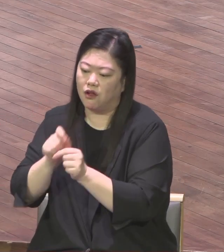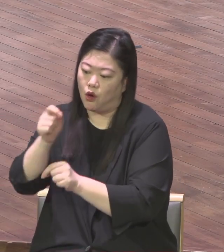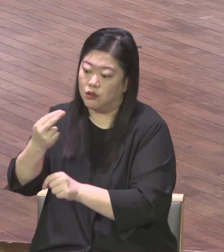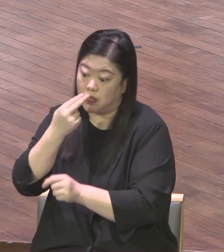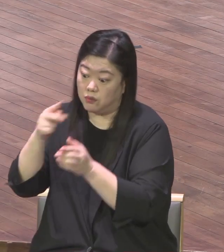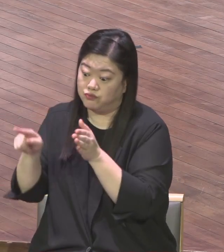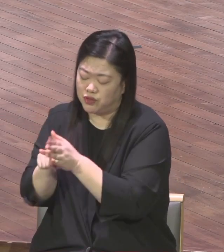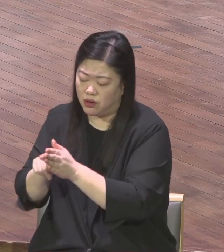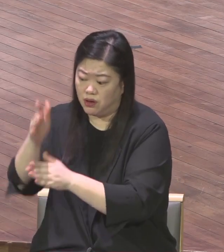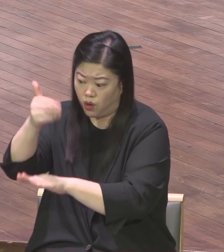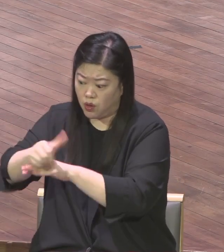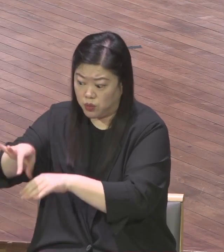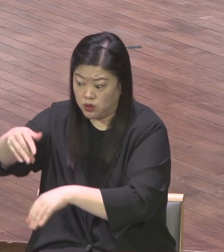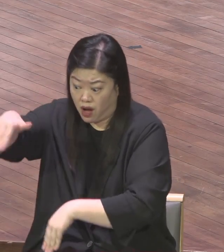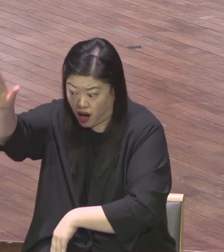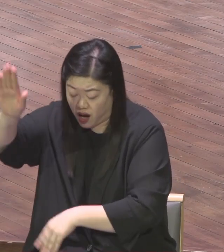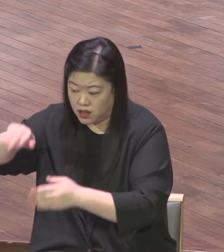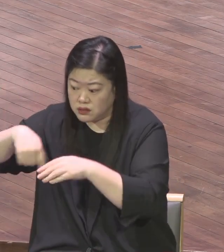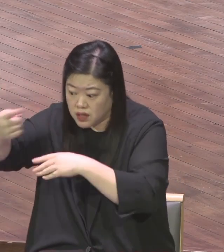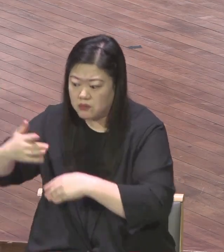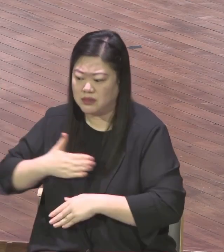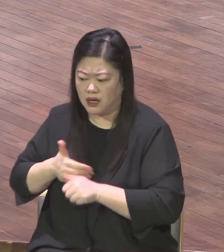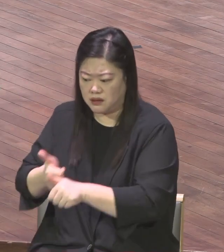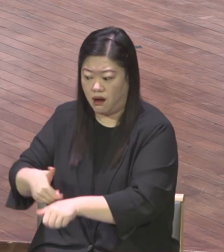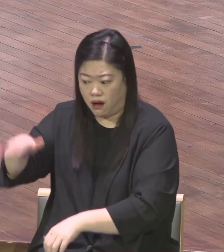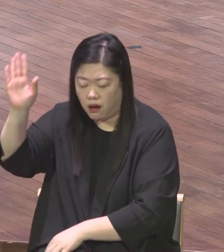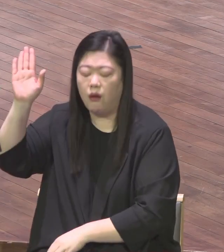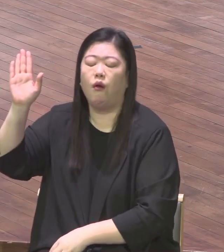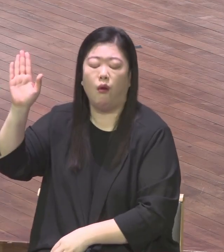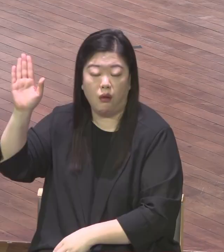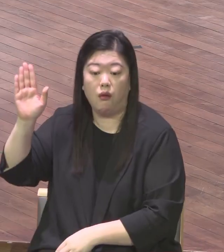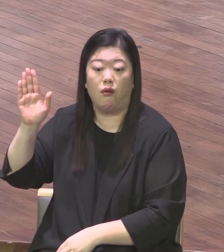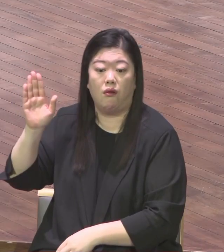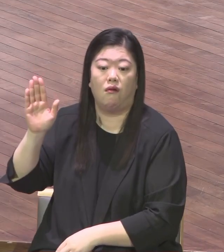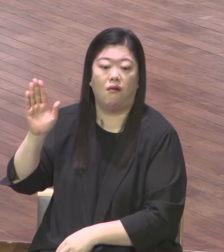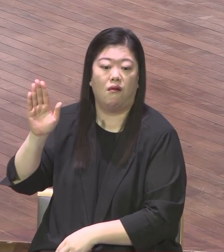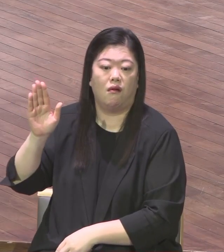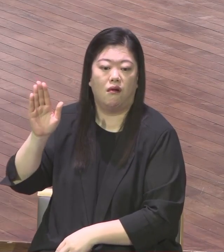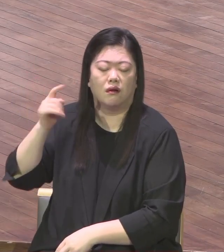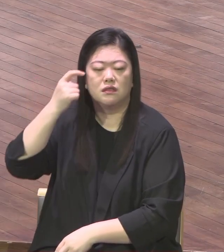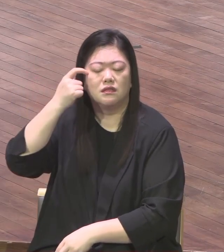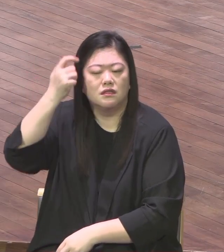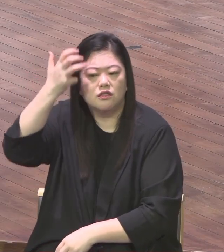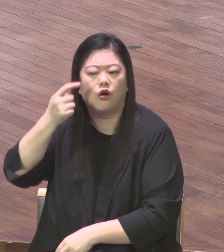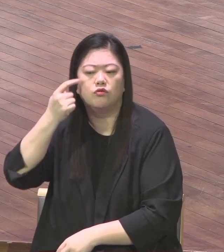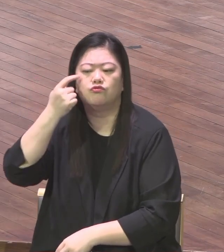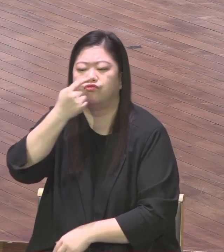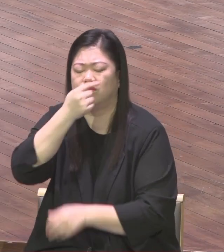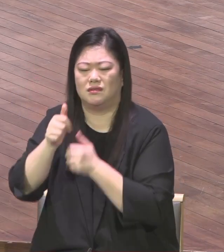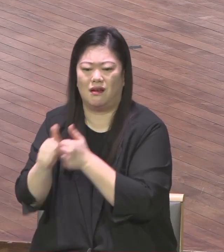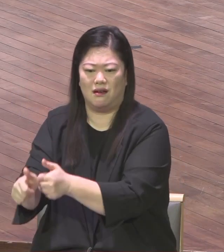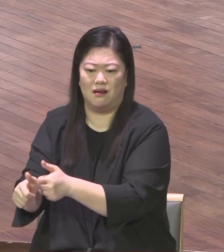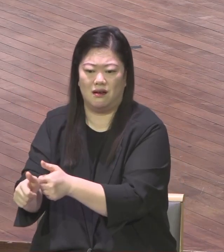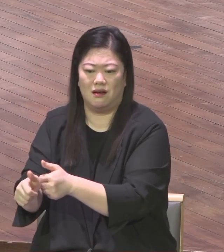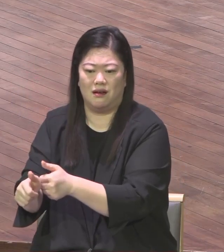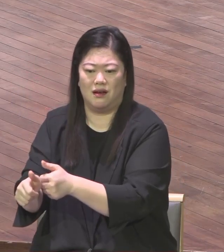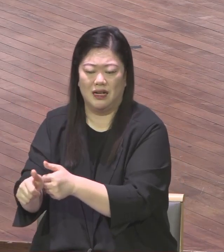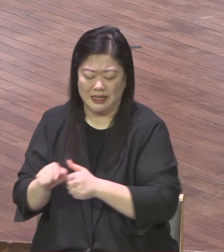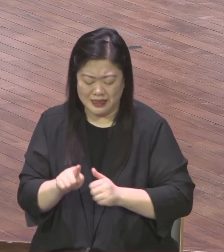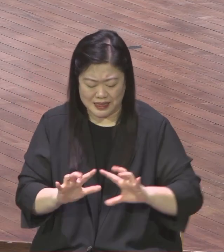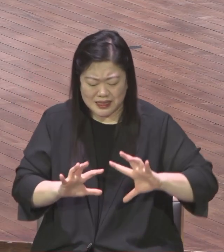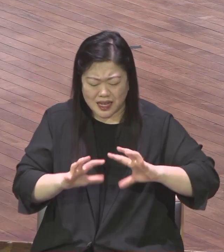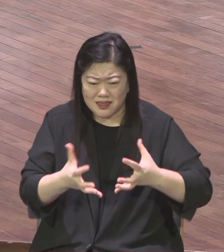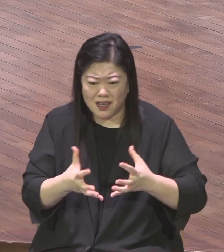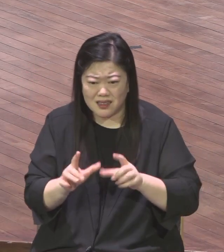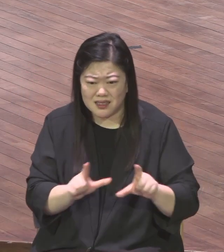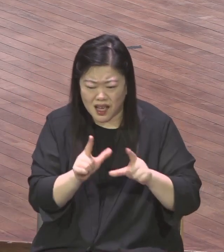이 땅에서 눈을 감고 천국에서 눈 뜨는 거예요. 아멘. 이 땅에 눈을 감았는데 천국 바로